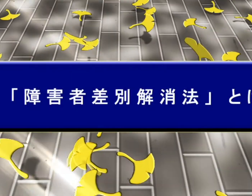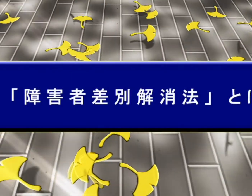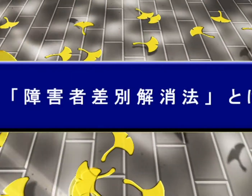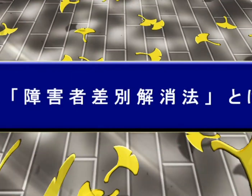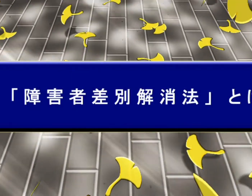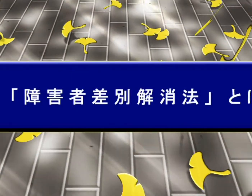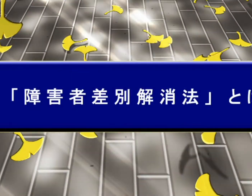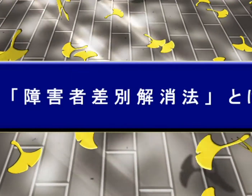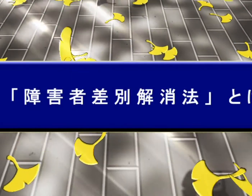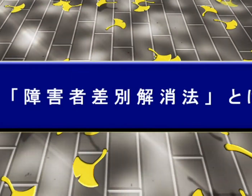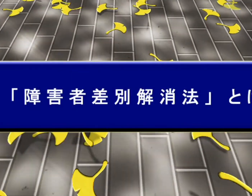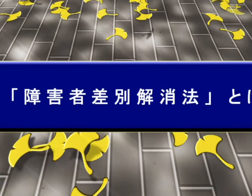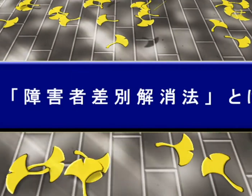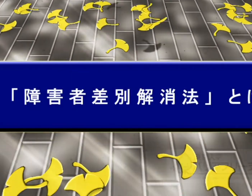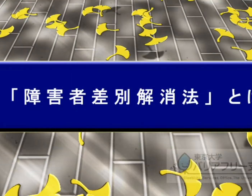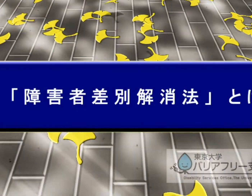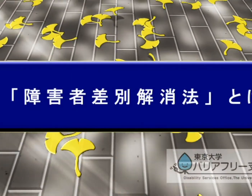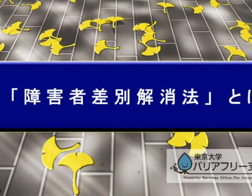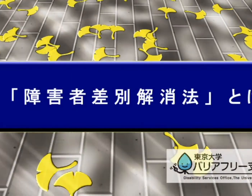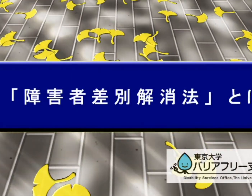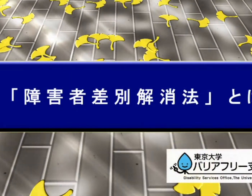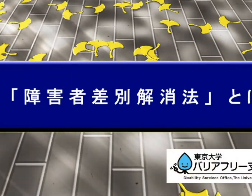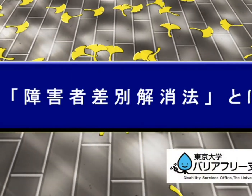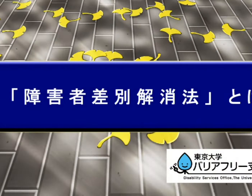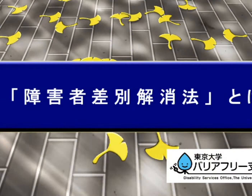道外者差別解消法とは